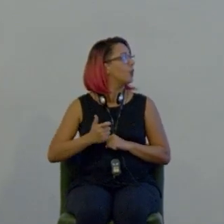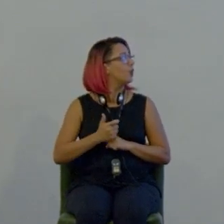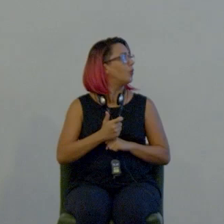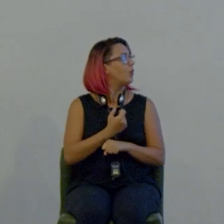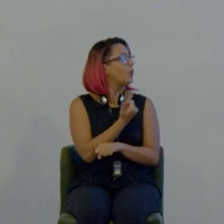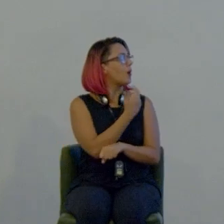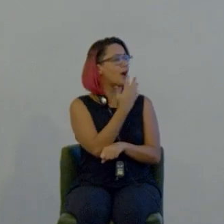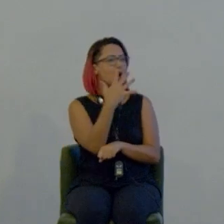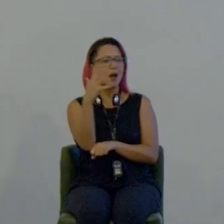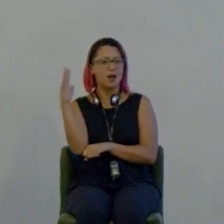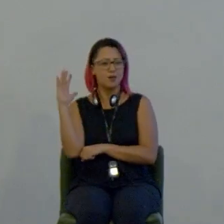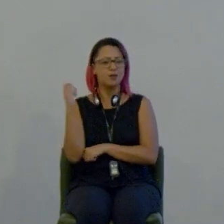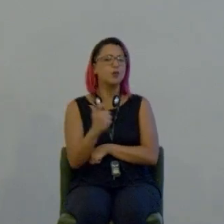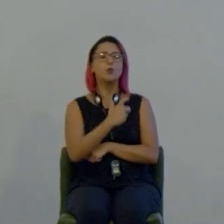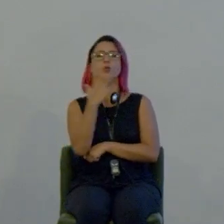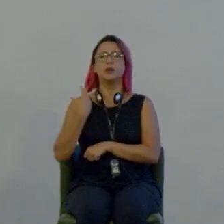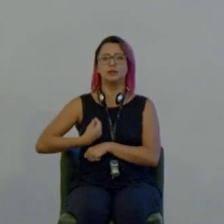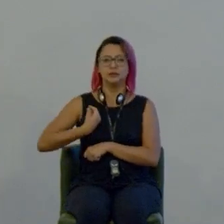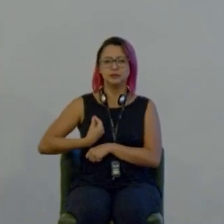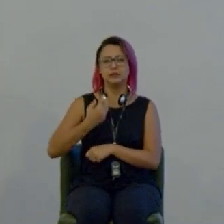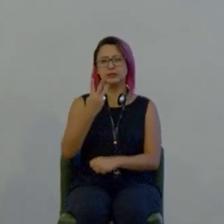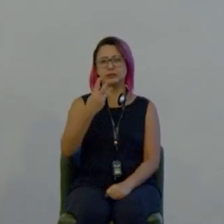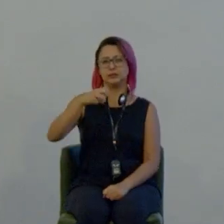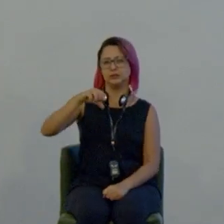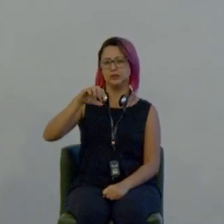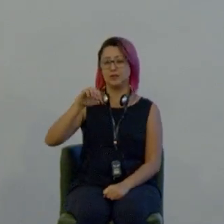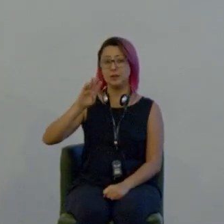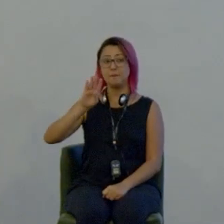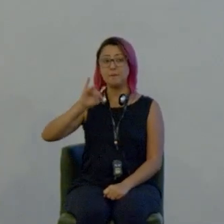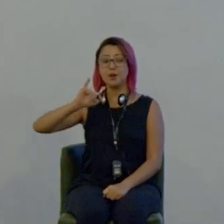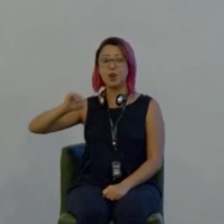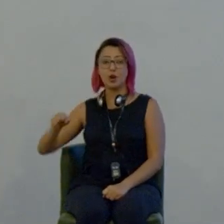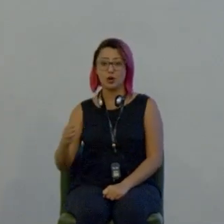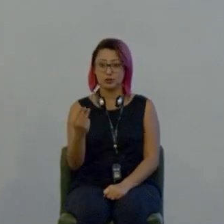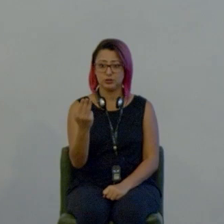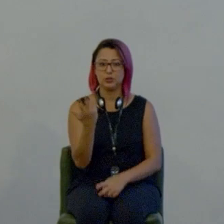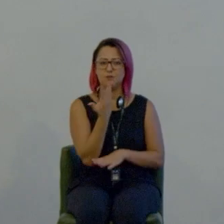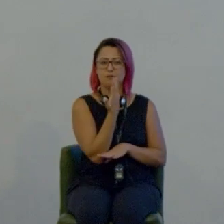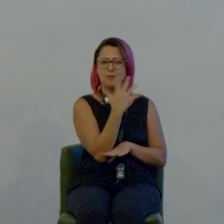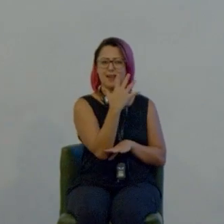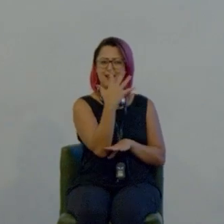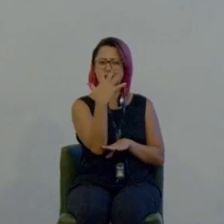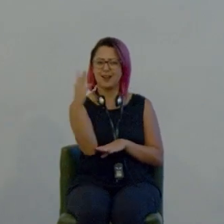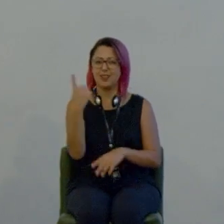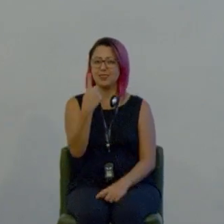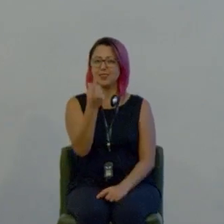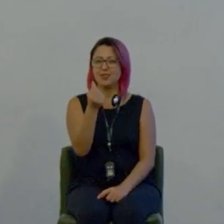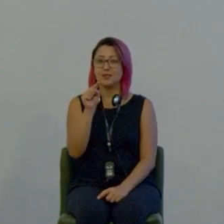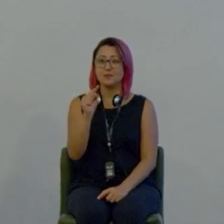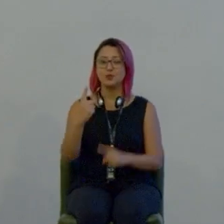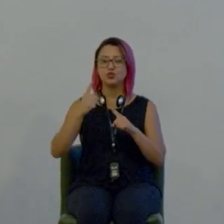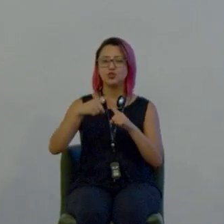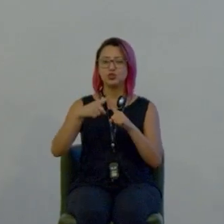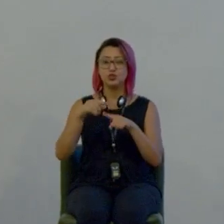árvores existiriam na Amazônia? Mais ou menos 390 bilhões de árvores, agrupadas em cerca de 16 mil espécies de árvores.